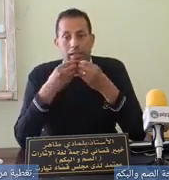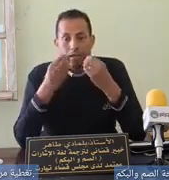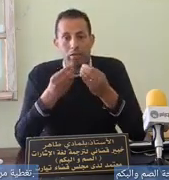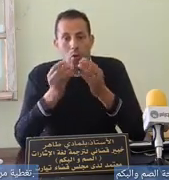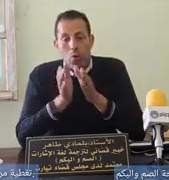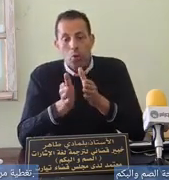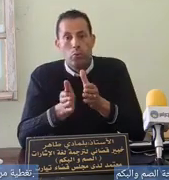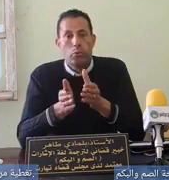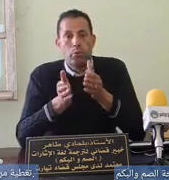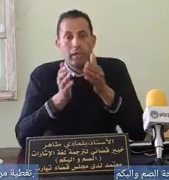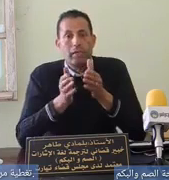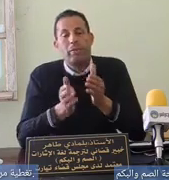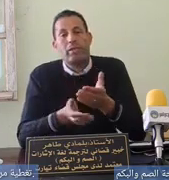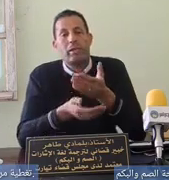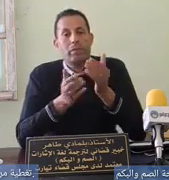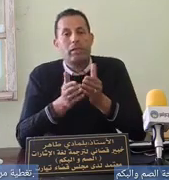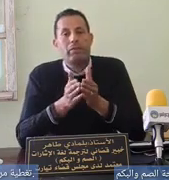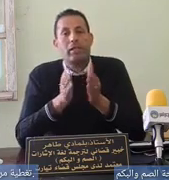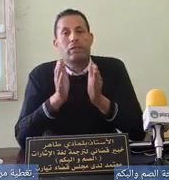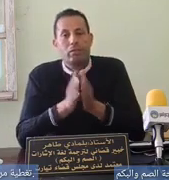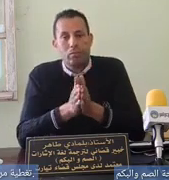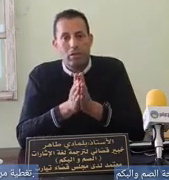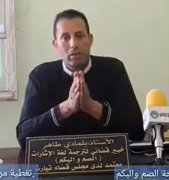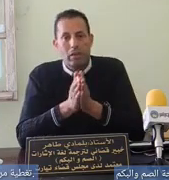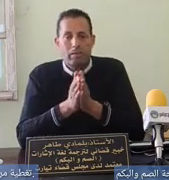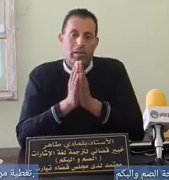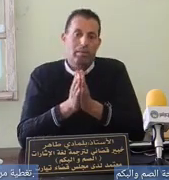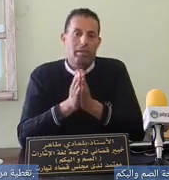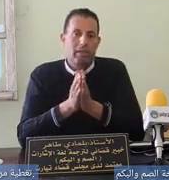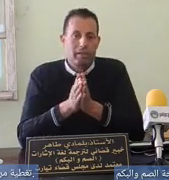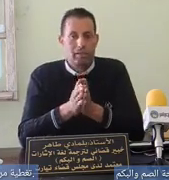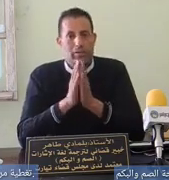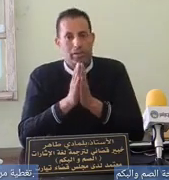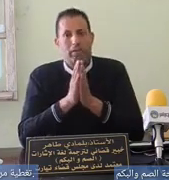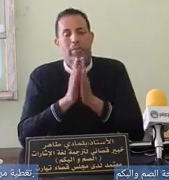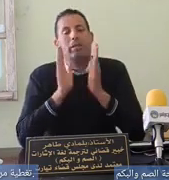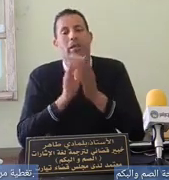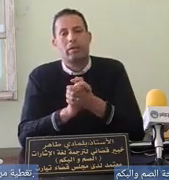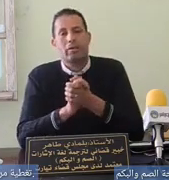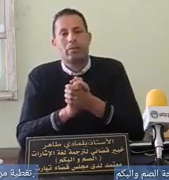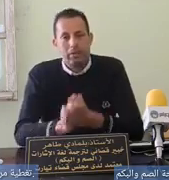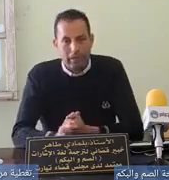تكاكات وجات باش تعاون فئة الصم والبخم بطريقة أستاذ بالمادي الطاهر. شكرا.